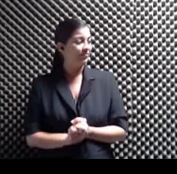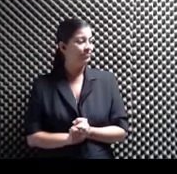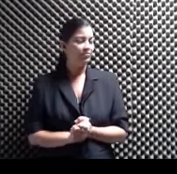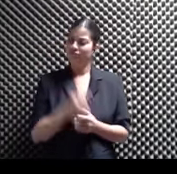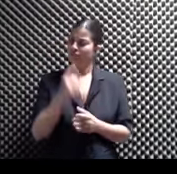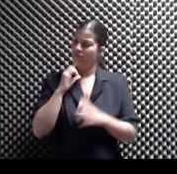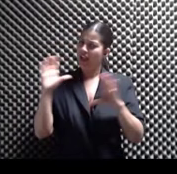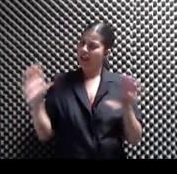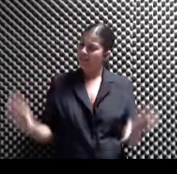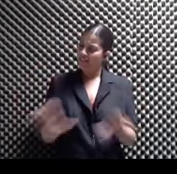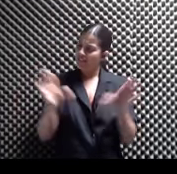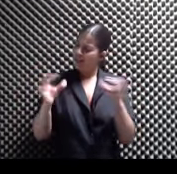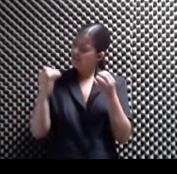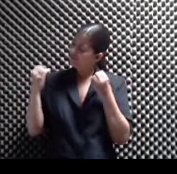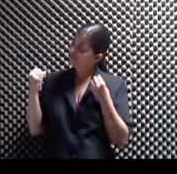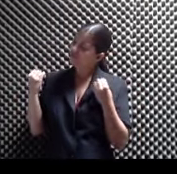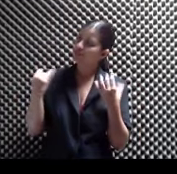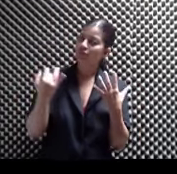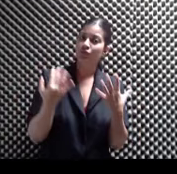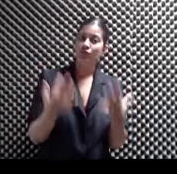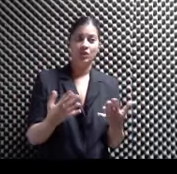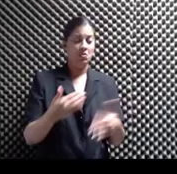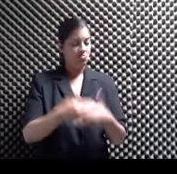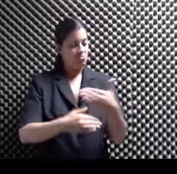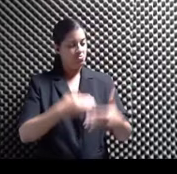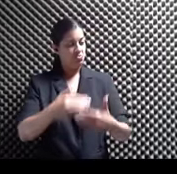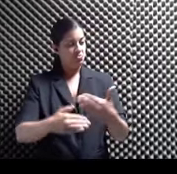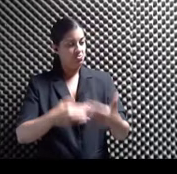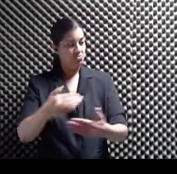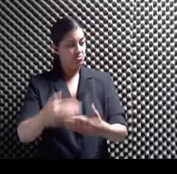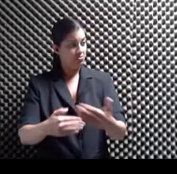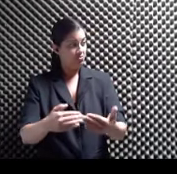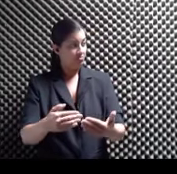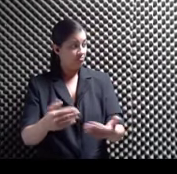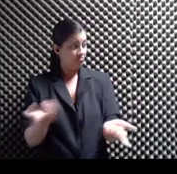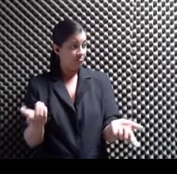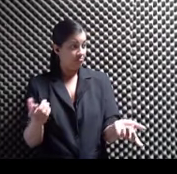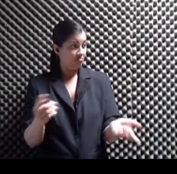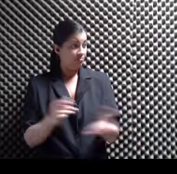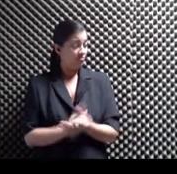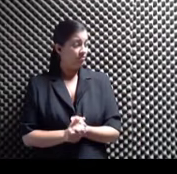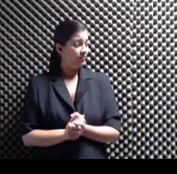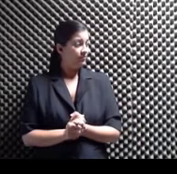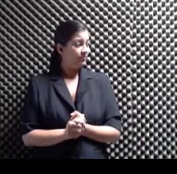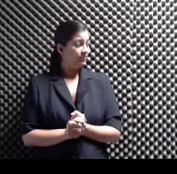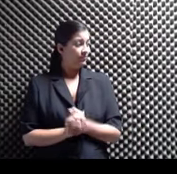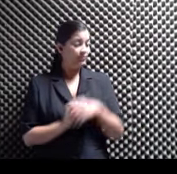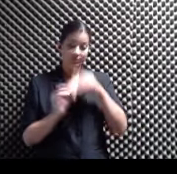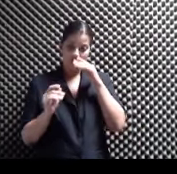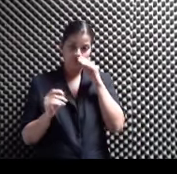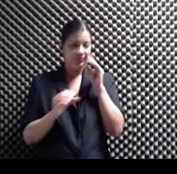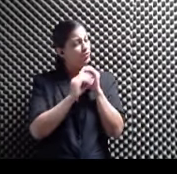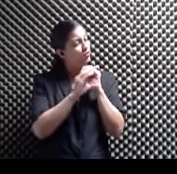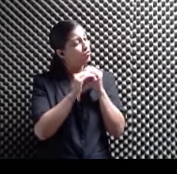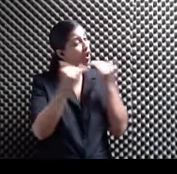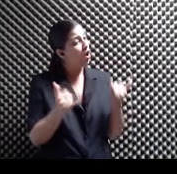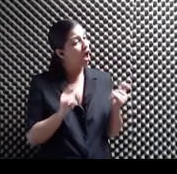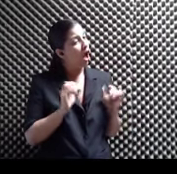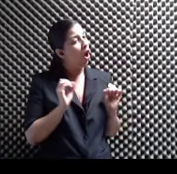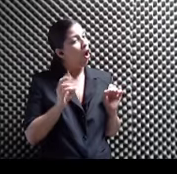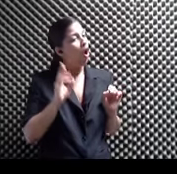Con muchas actividades y muchos procesos que estamos pasando en estos días. Si es que los digo ahora o los digo ahorita.